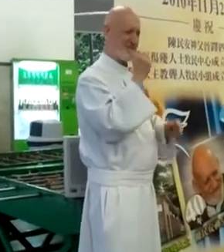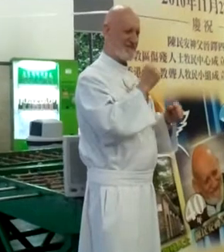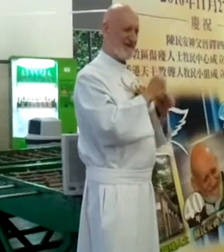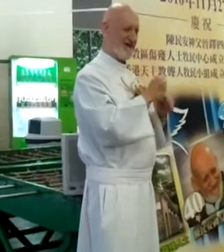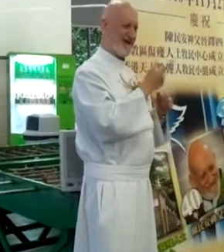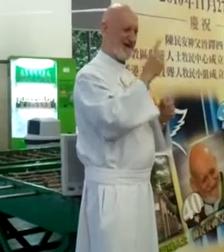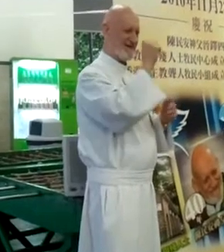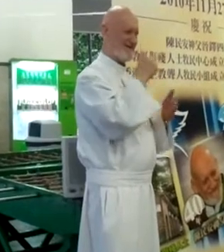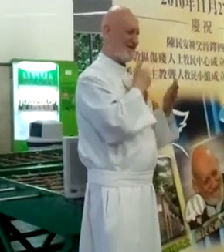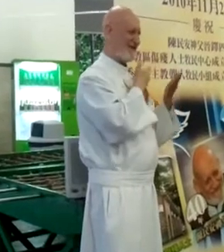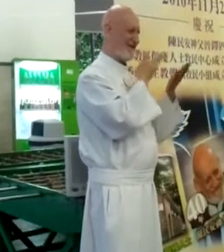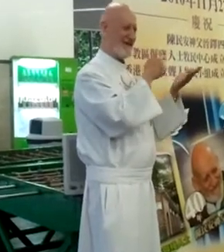她說我不知道怎麼辦啊，